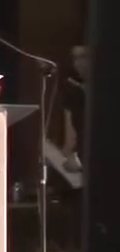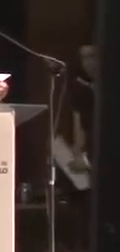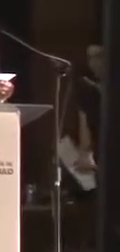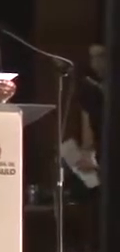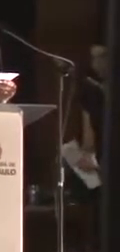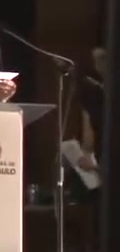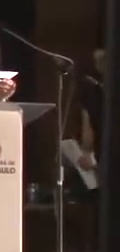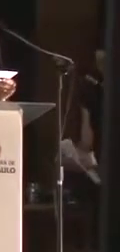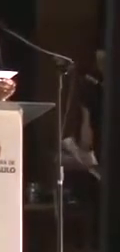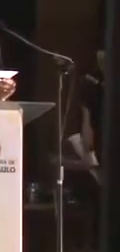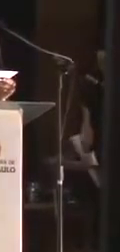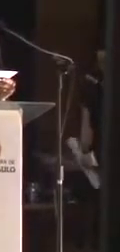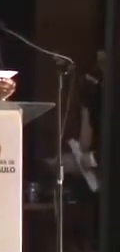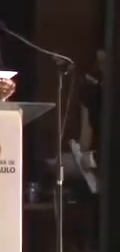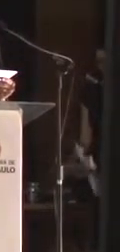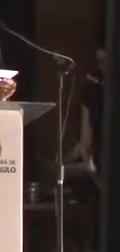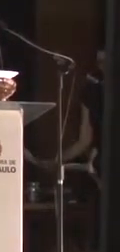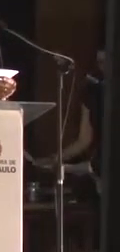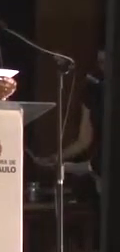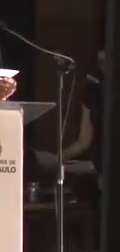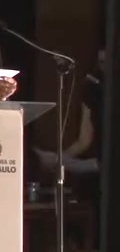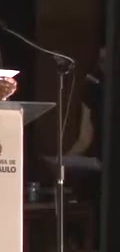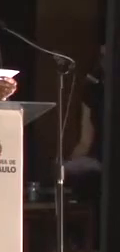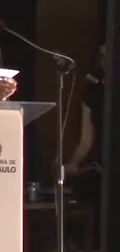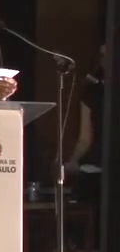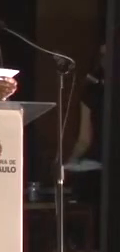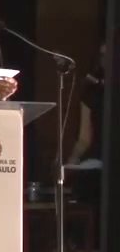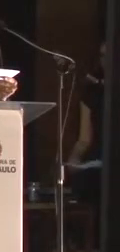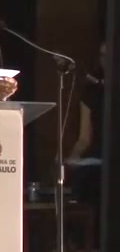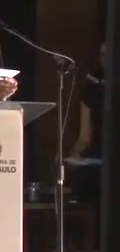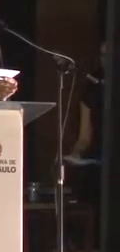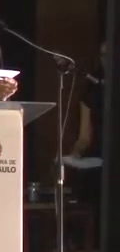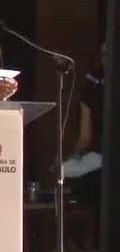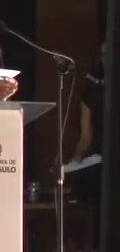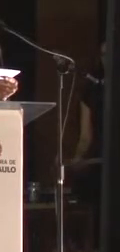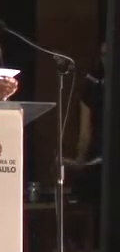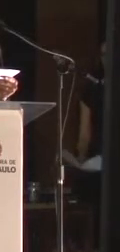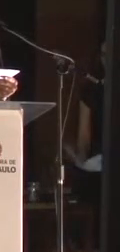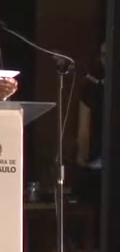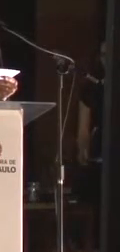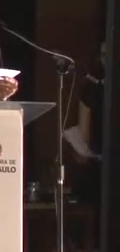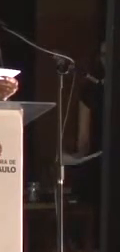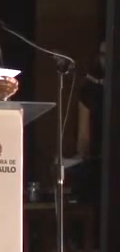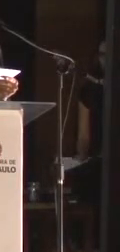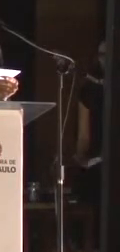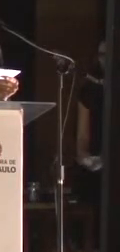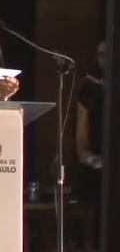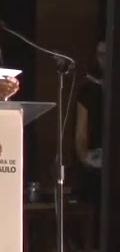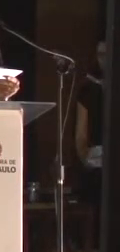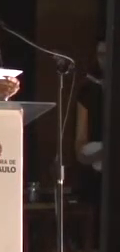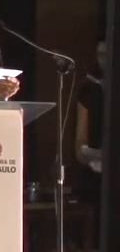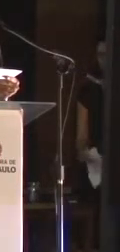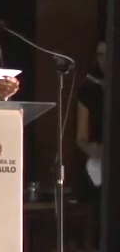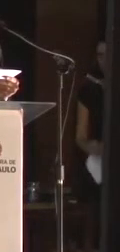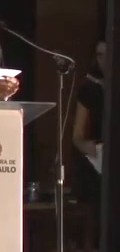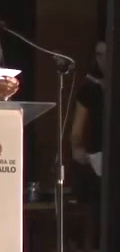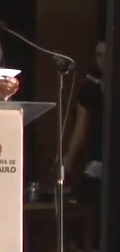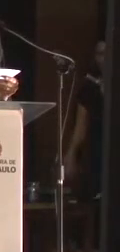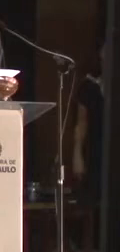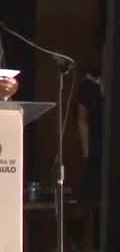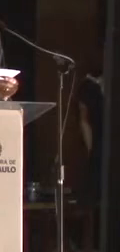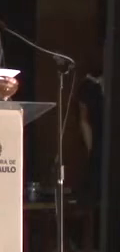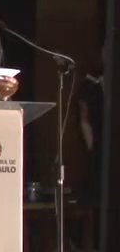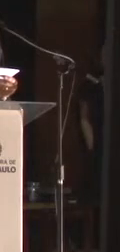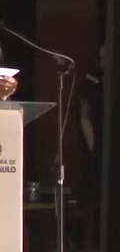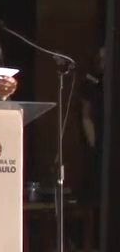Maria de Lourdes Spaziani, representando a professora o professor Dr. Lawrence Duarte Covara, pró-reitor